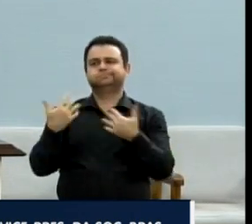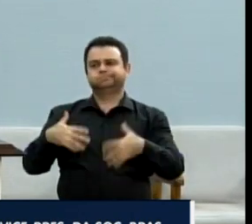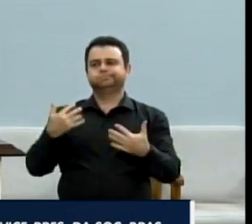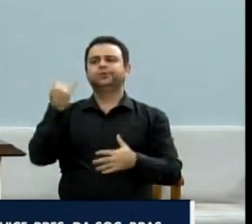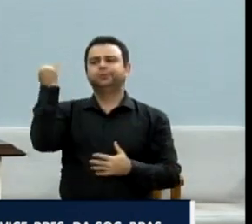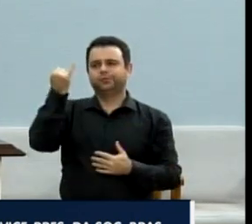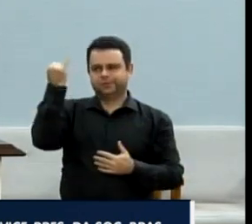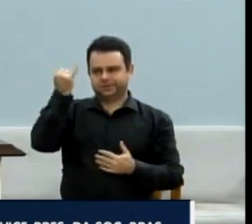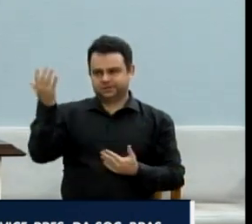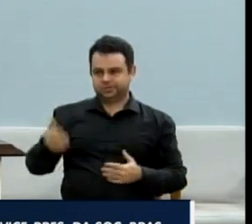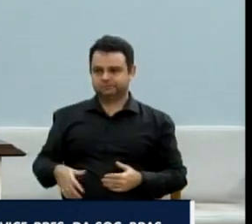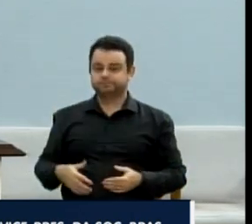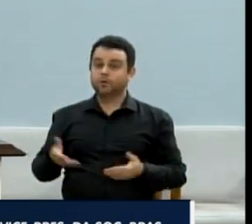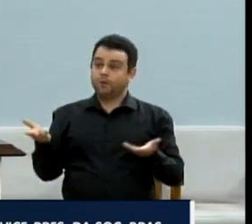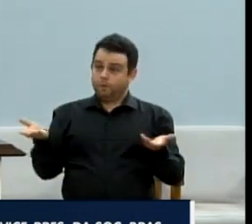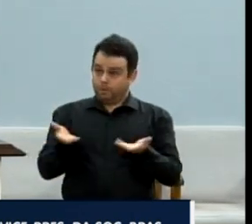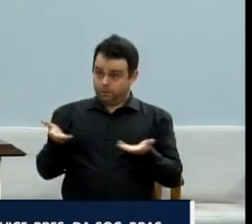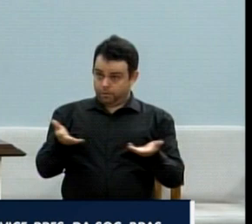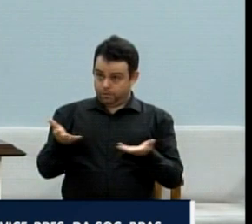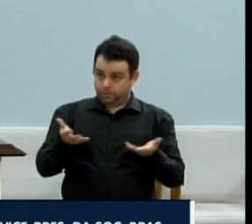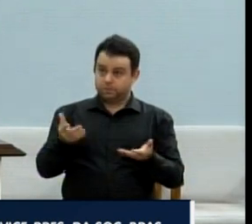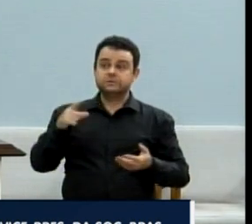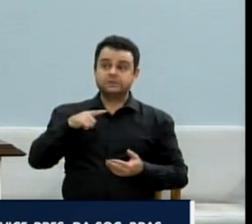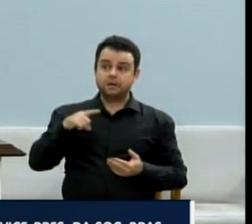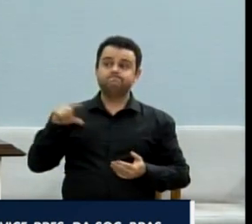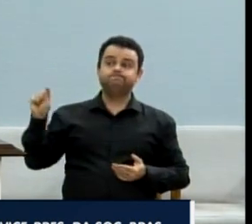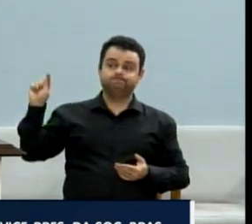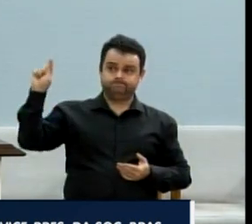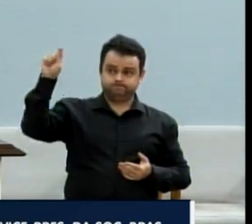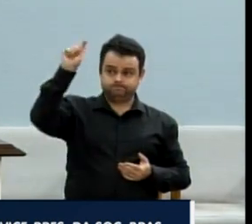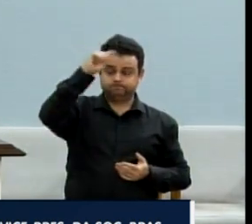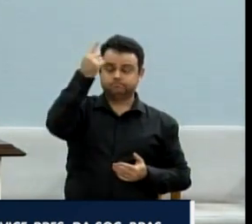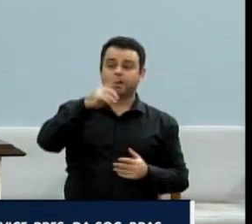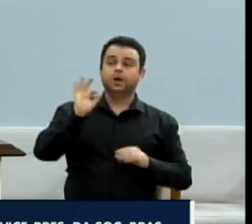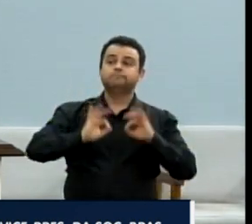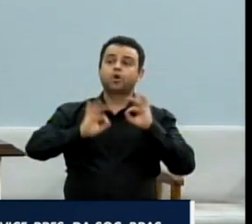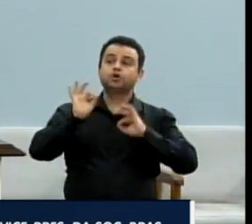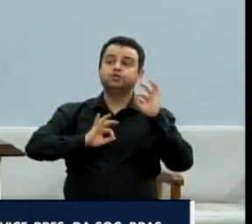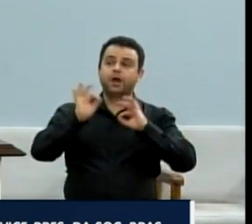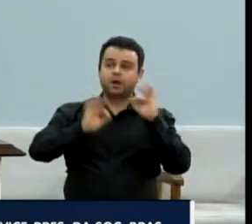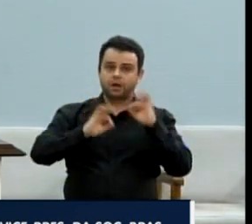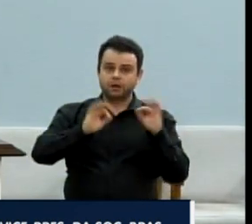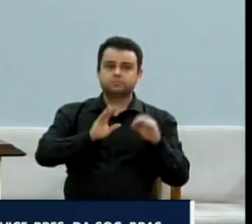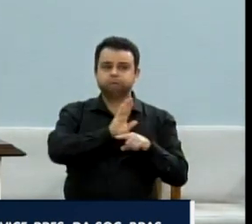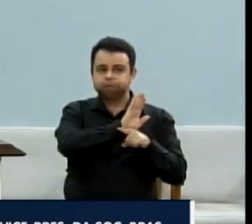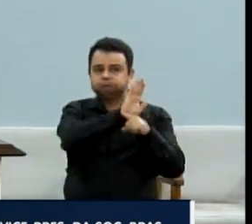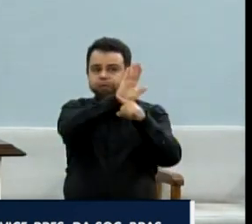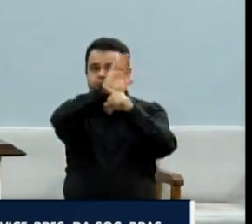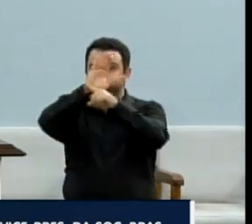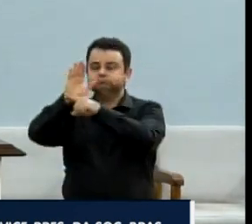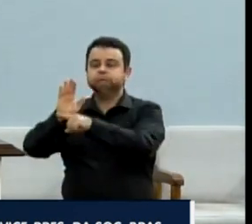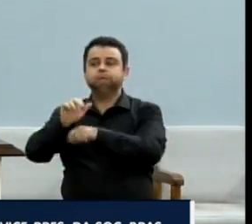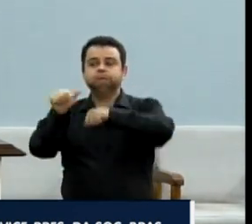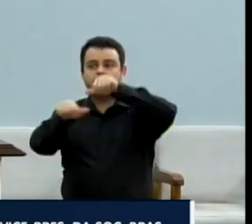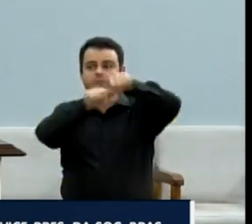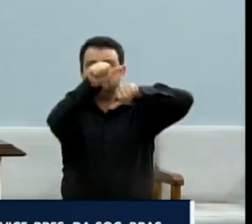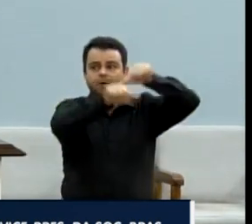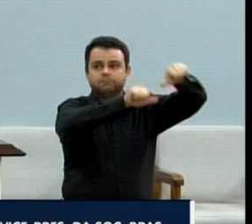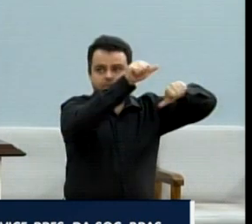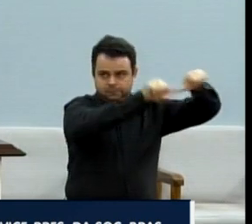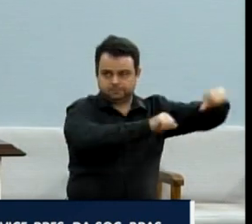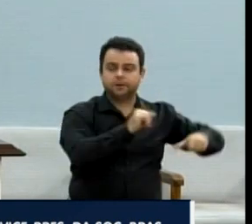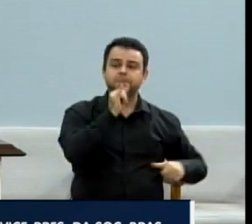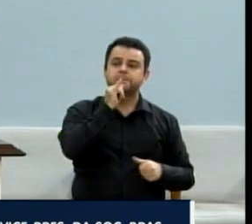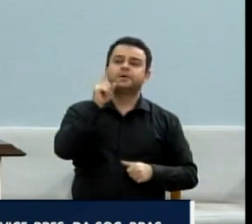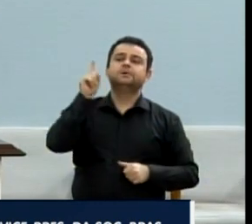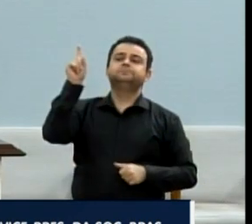Nesse momento, vários projetos em diversos âmbitos vêm tentando mudar essa realidade. No Senado brasileiro, o